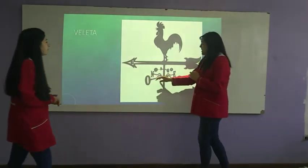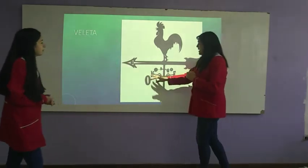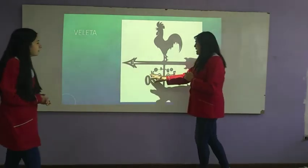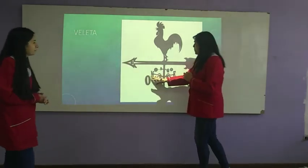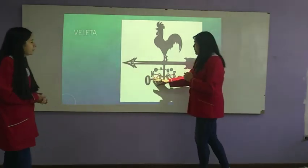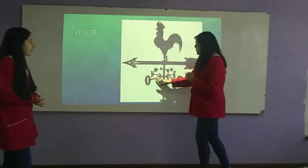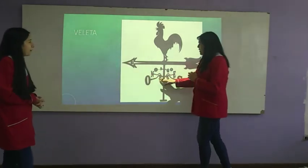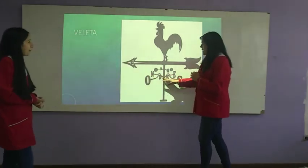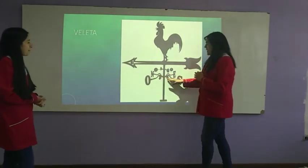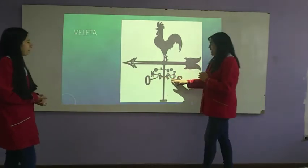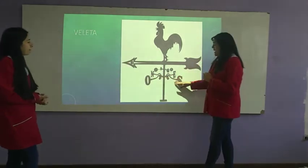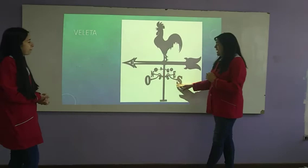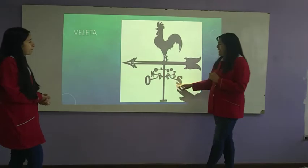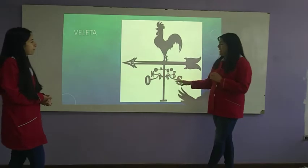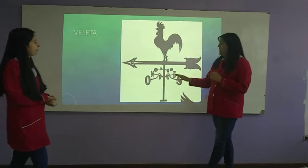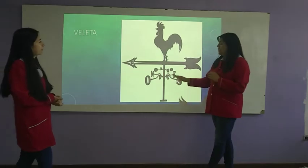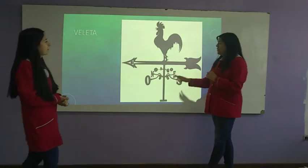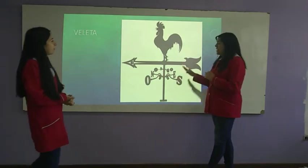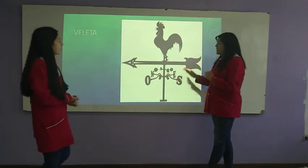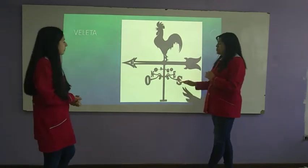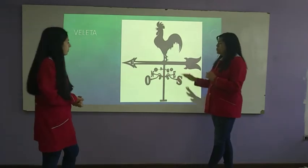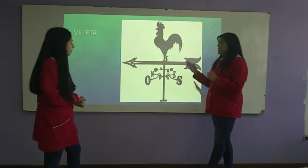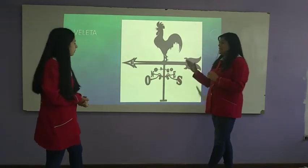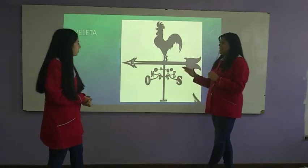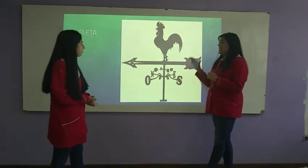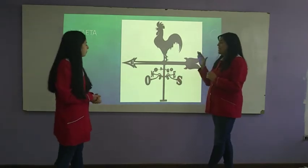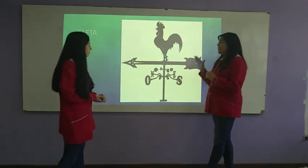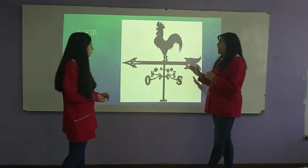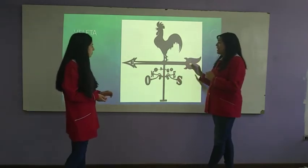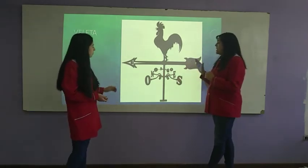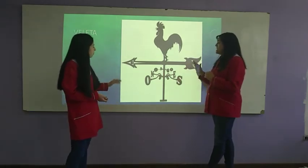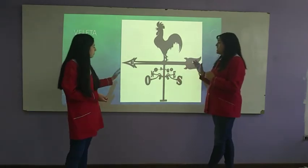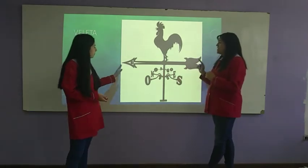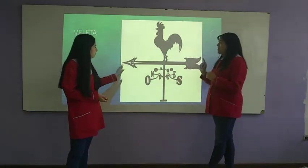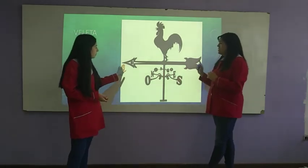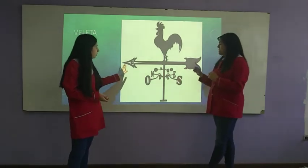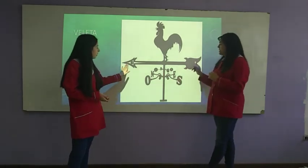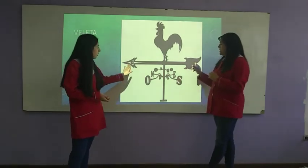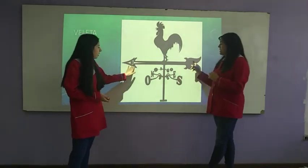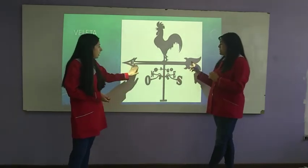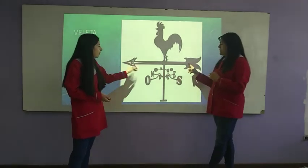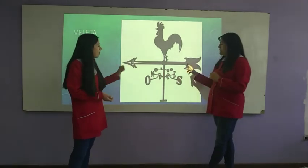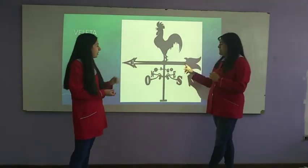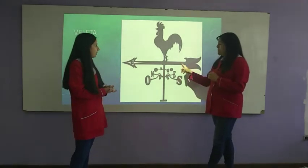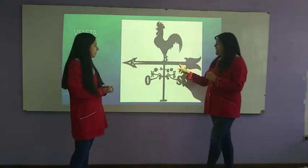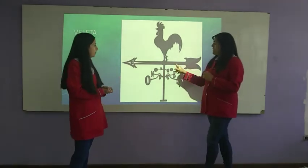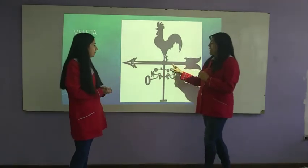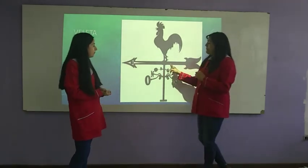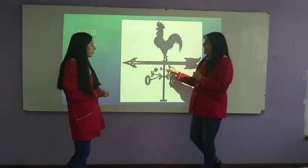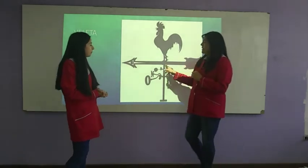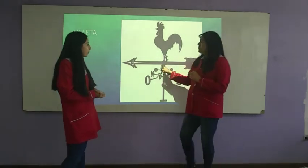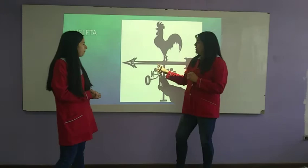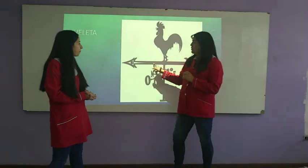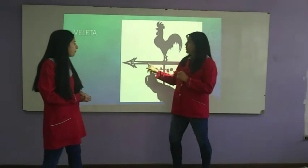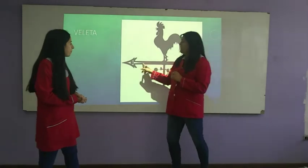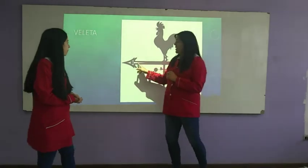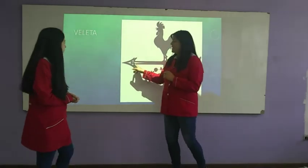Tiene los puntos cardinales, el norte, el sur, el este y el oeste, ¿cierto? Y las flechas. También tiene una